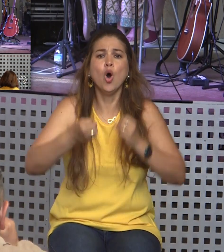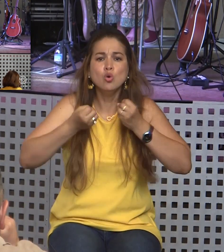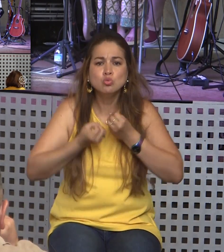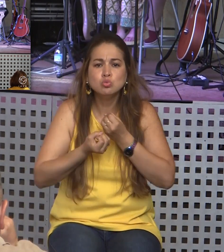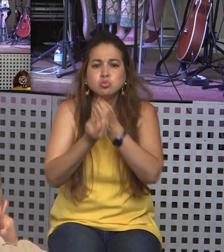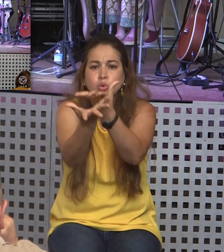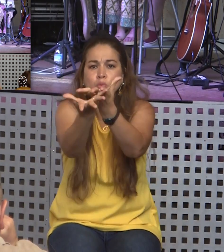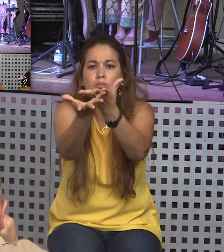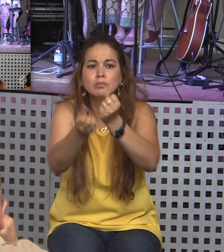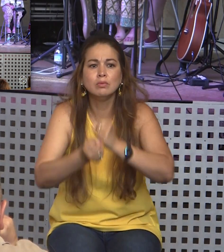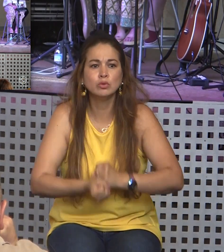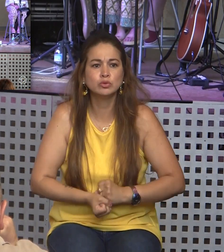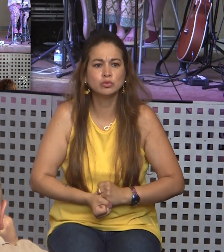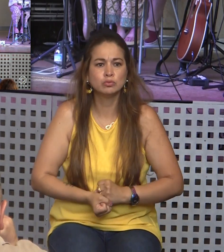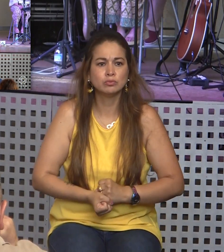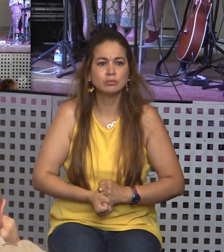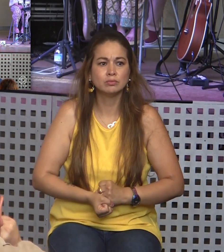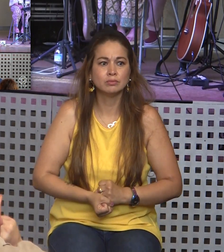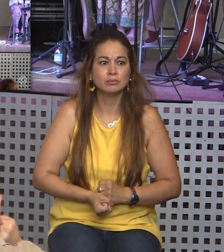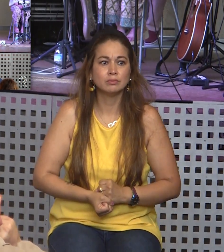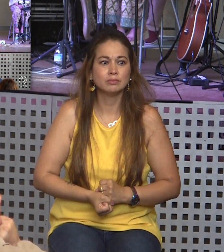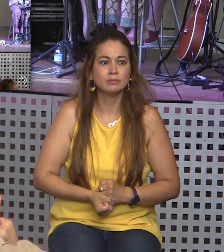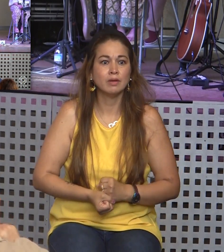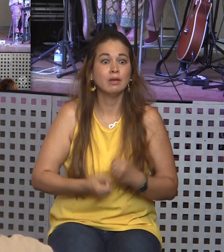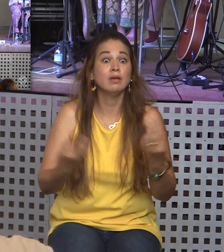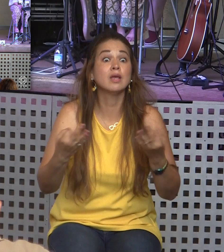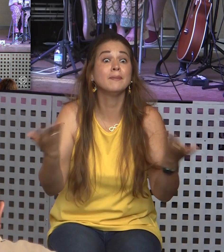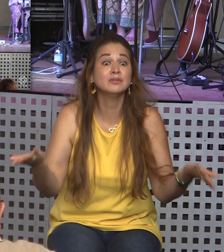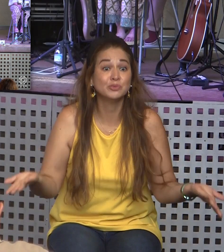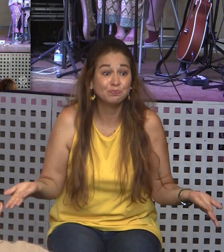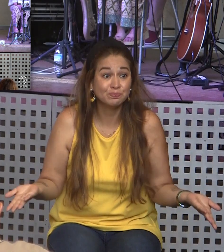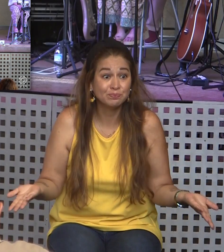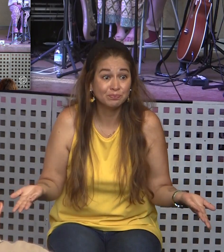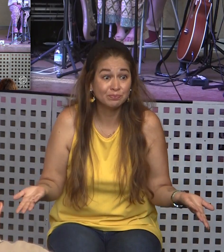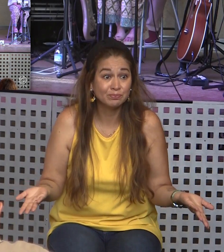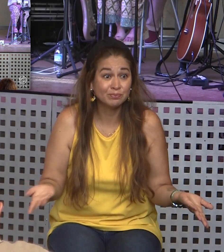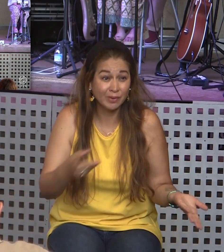luz. ¿Y sabes qué tuvo que pasar? Fue la luz.